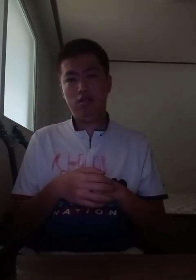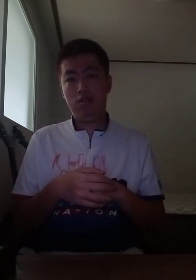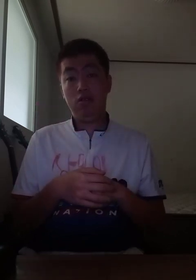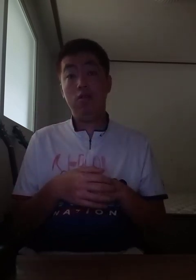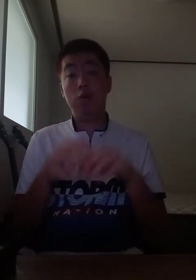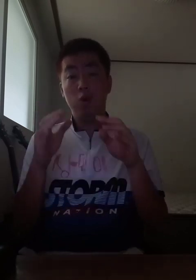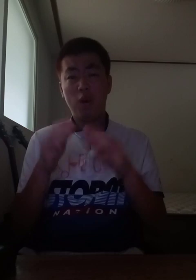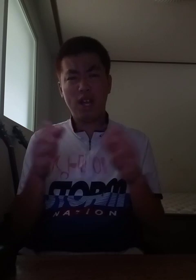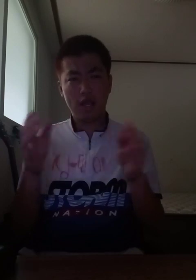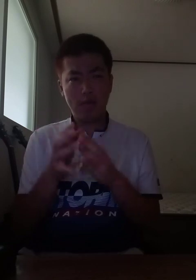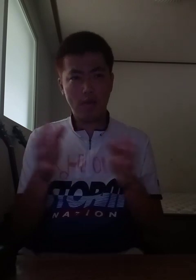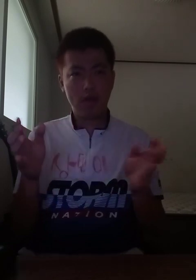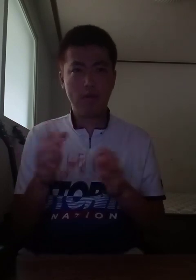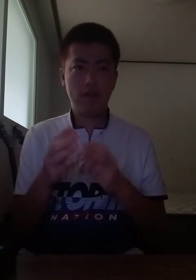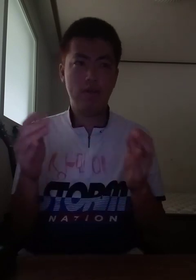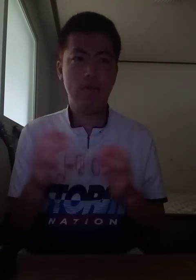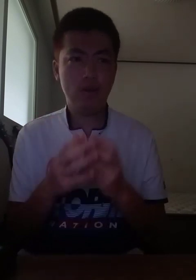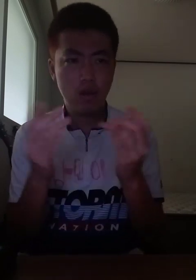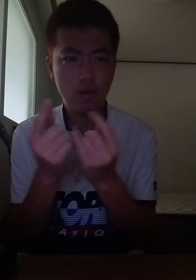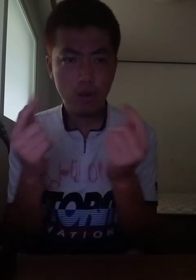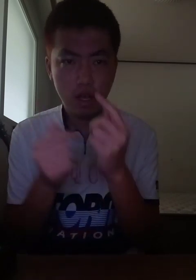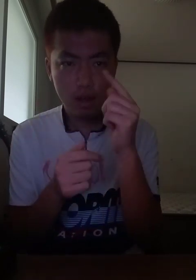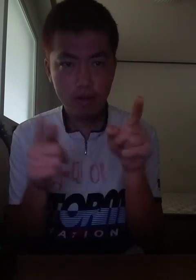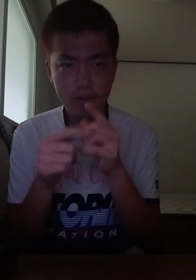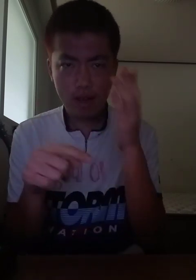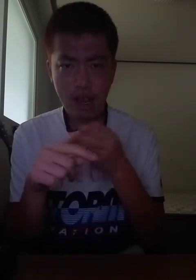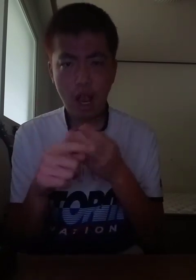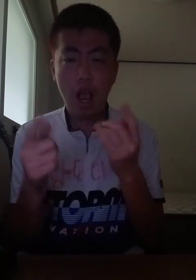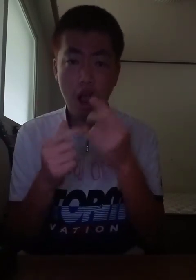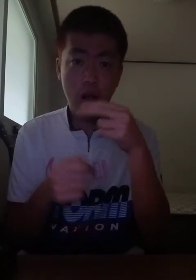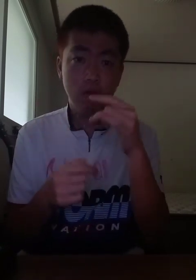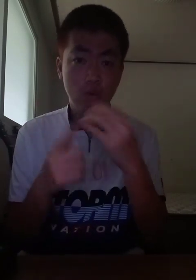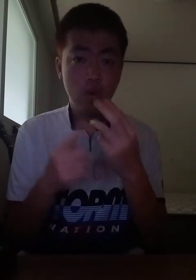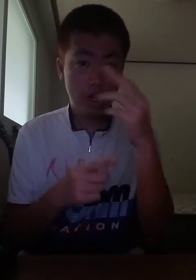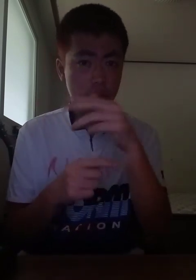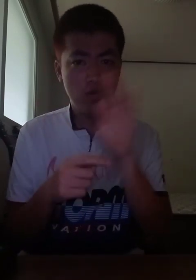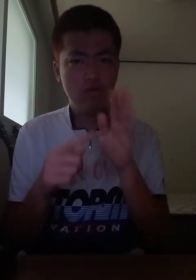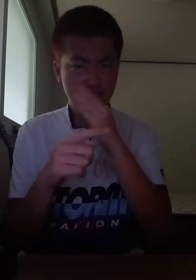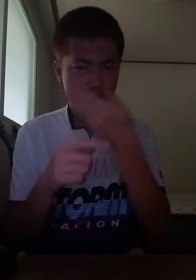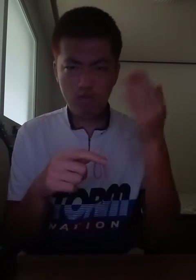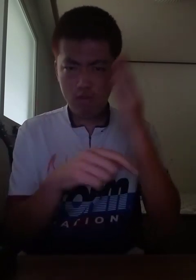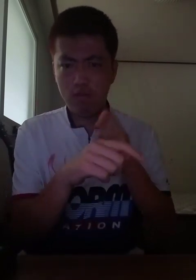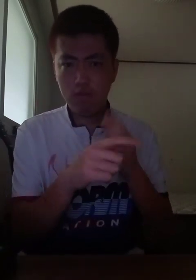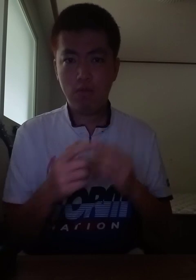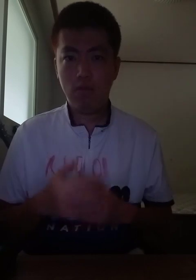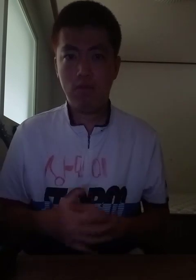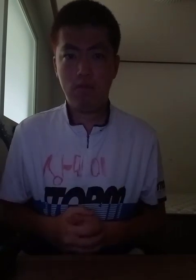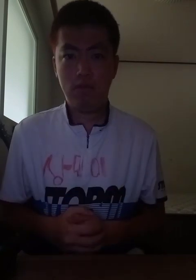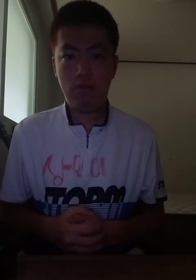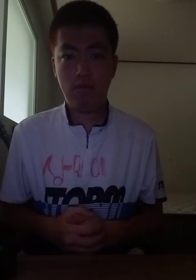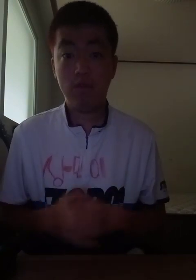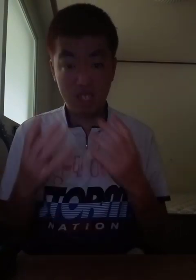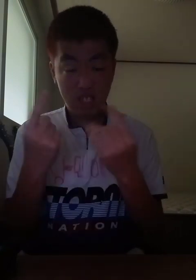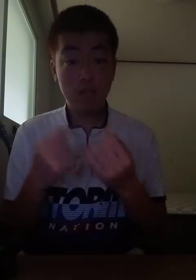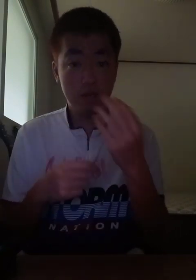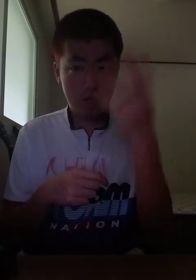5개에 돼 있다 보니까 수시로 고장이 나고 있습니다. 고장 유무를 파악이 불가능한 상태입니다. 그야말로 비상벨